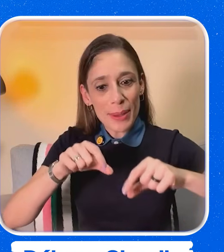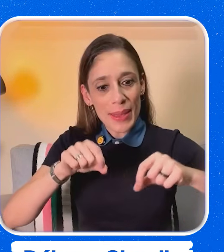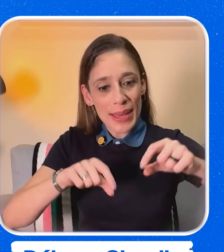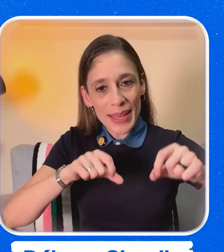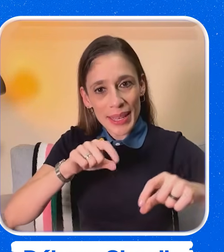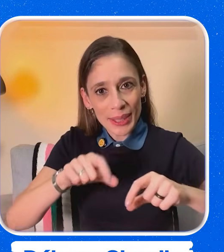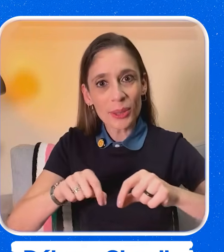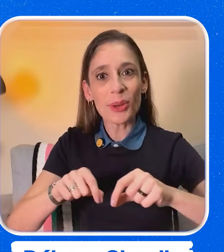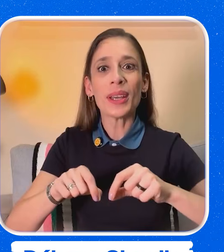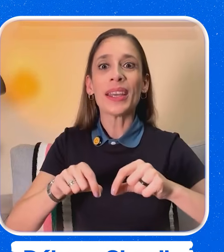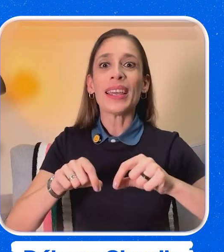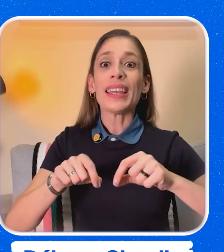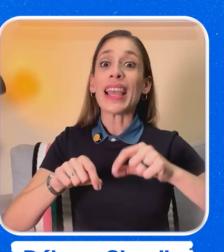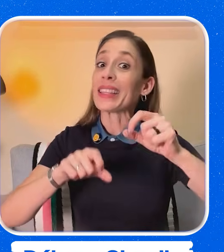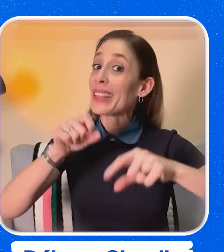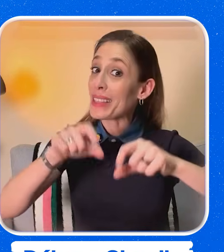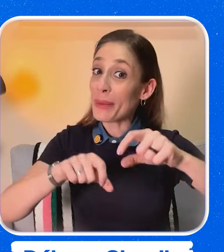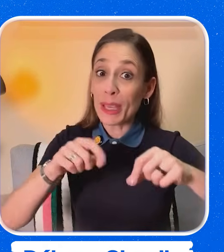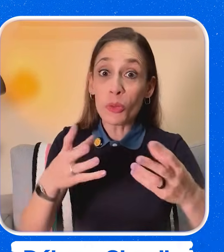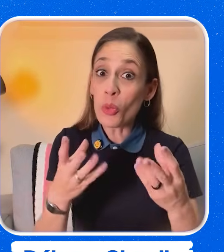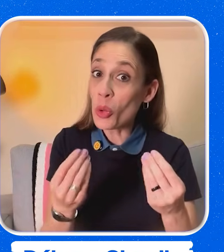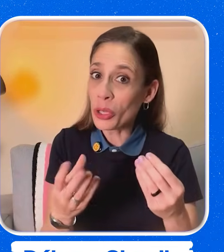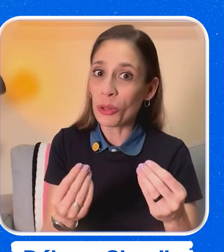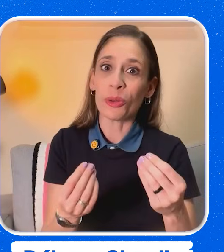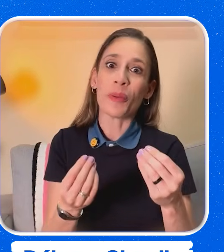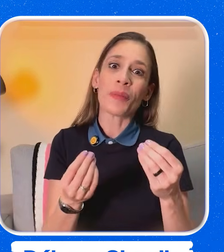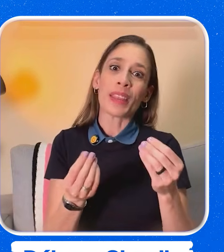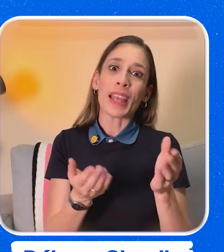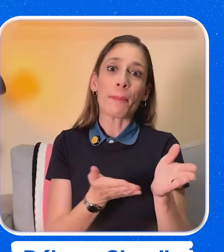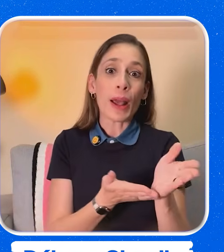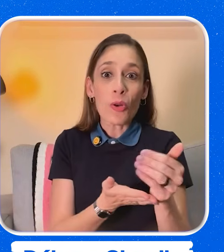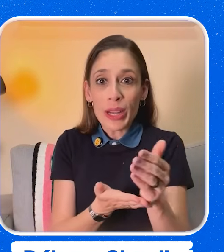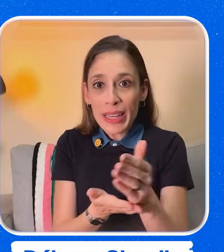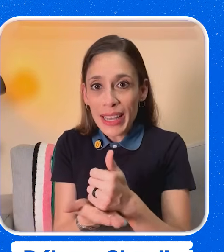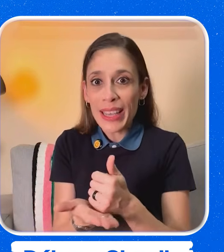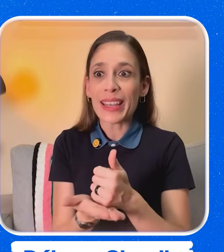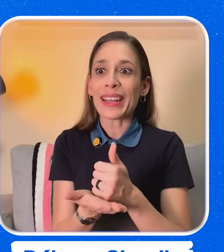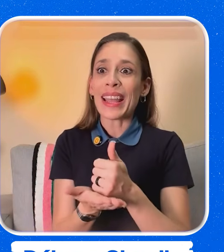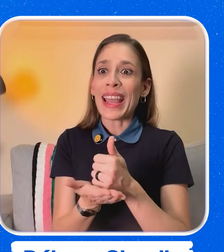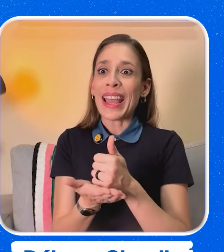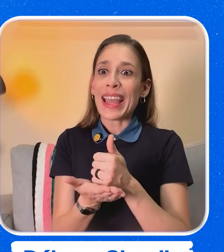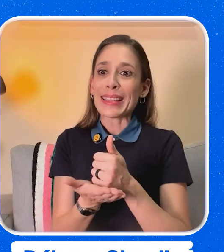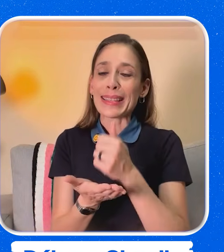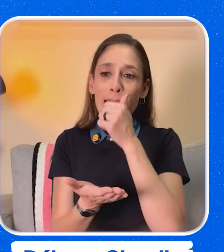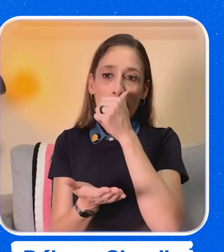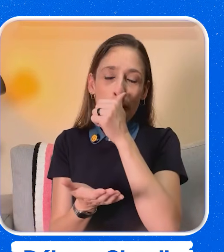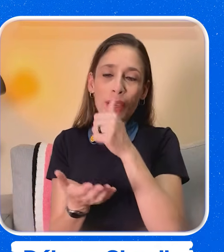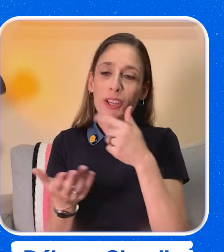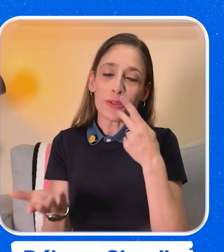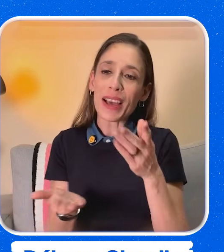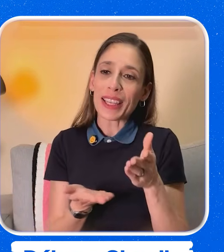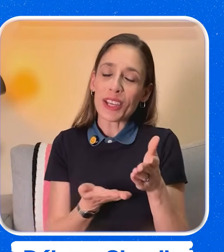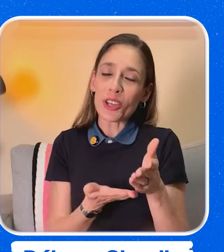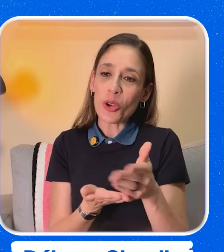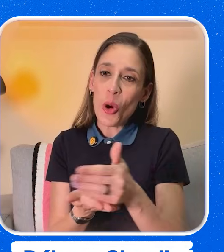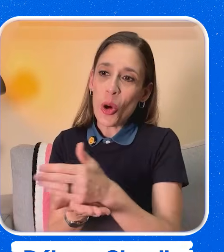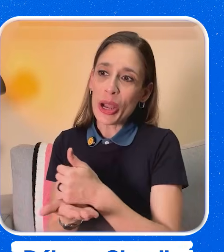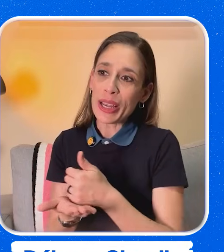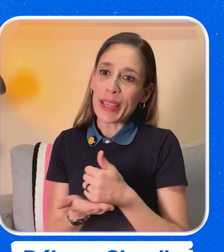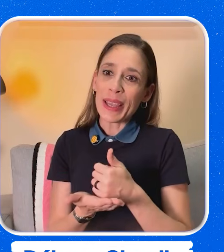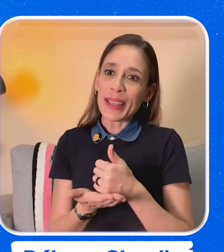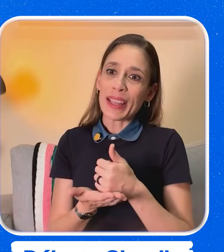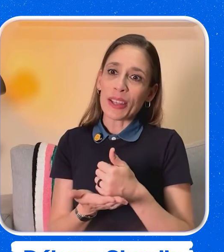foi semeando e ainda está semeando muito, né, para colher essa. A gente fala que a